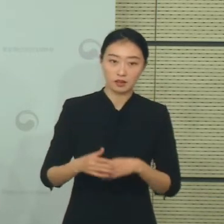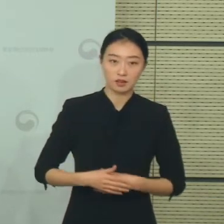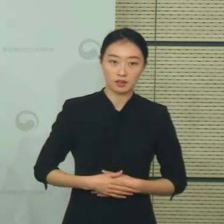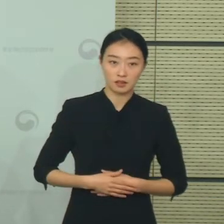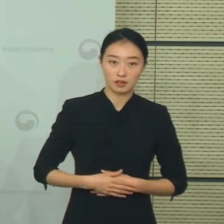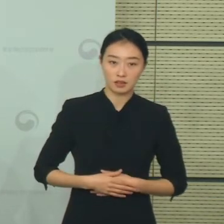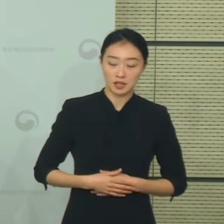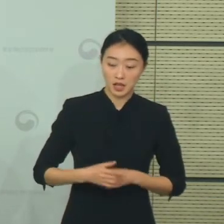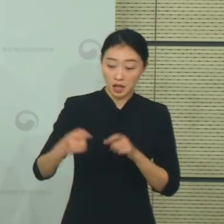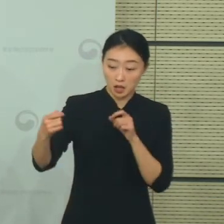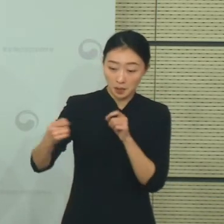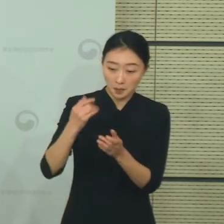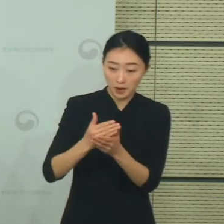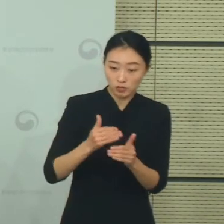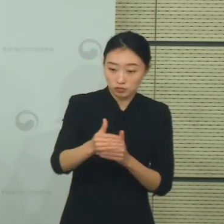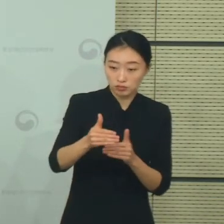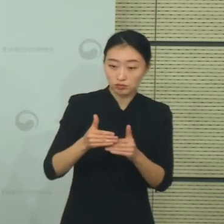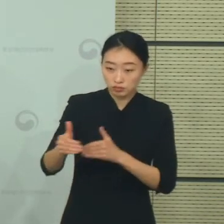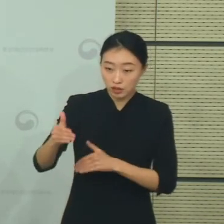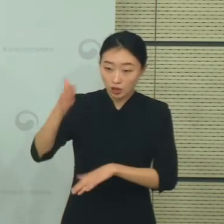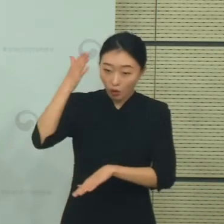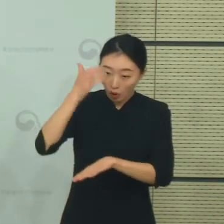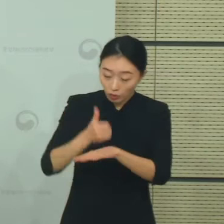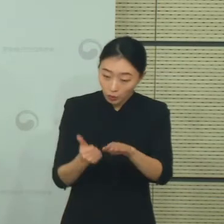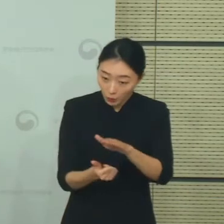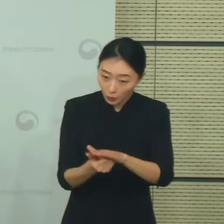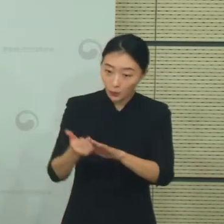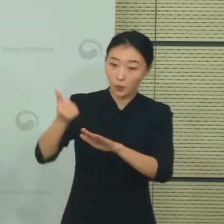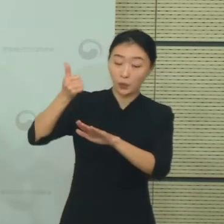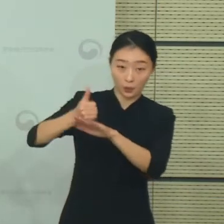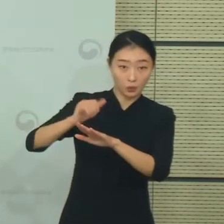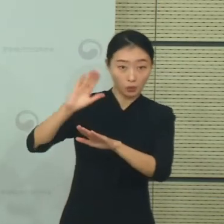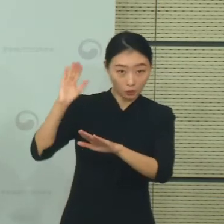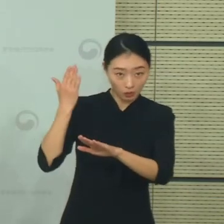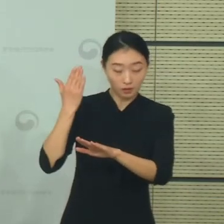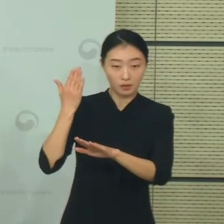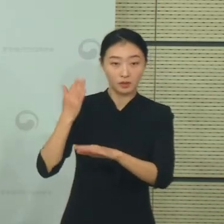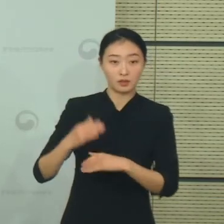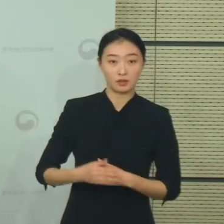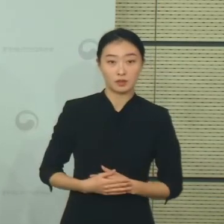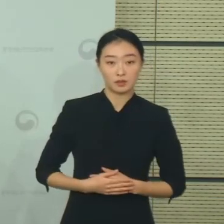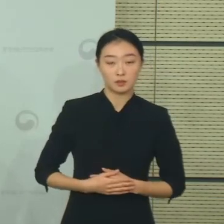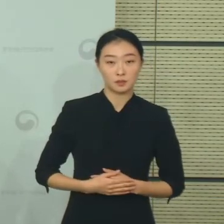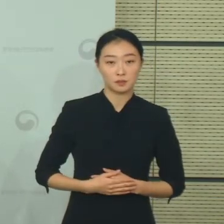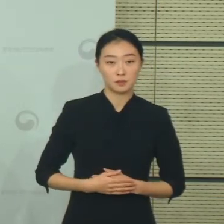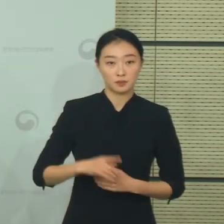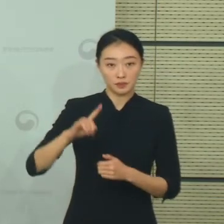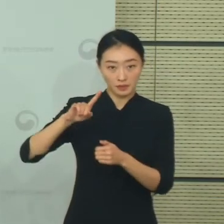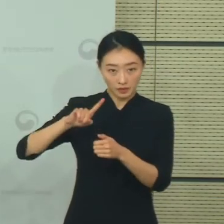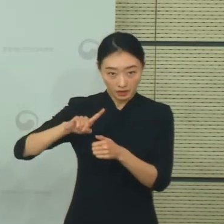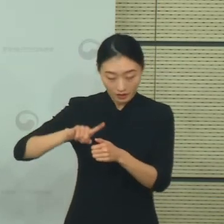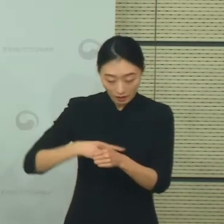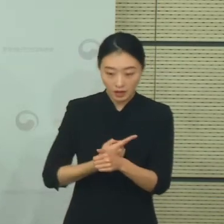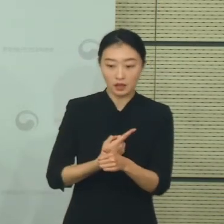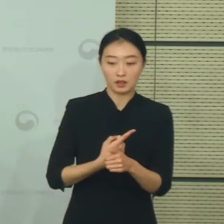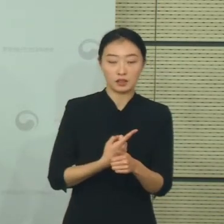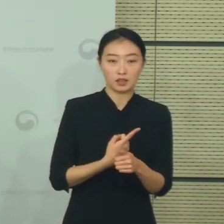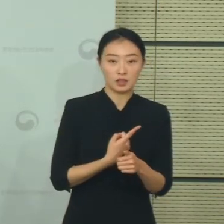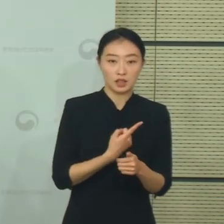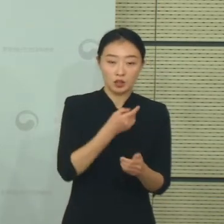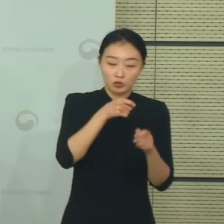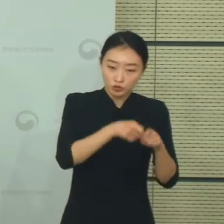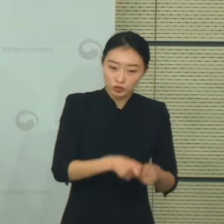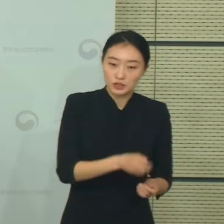사회적 거리두기가 어느 정도 소기에 이제 성과를 이제 달성을 한다면 이 기간 동안에 마련된 구체적